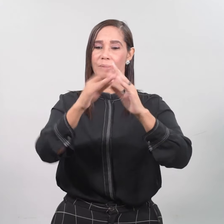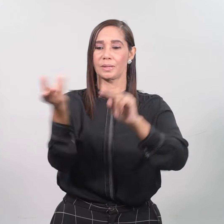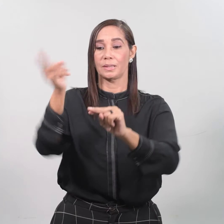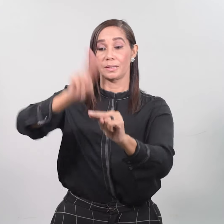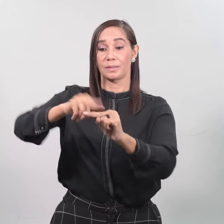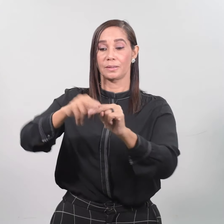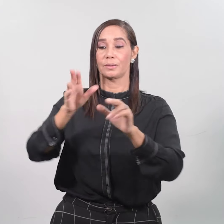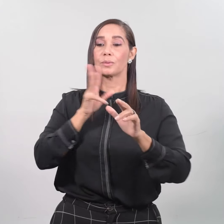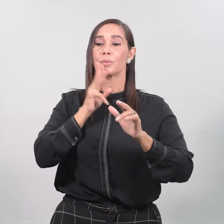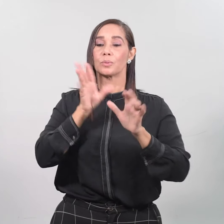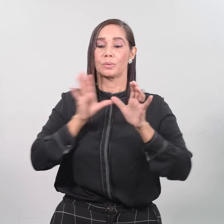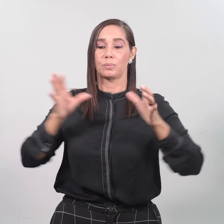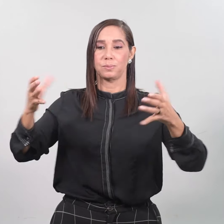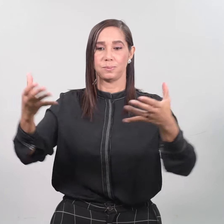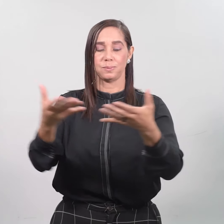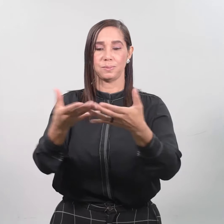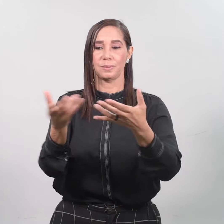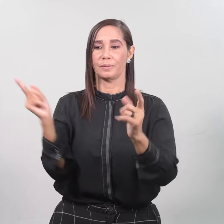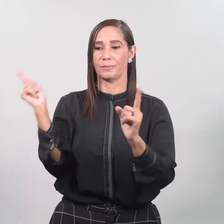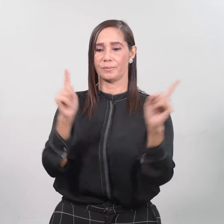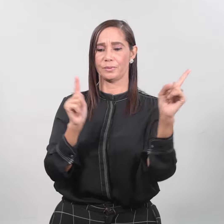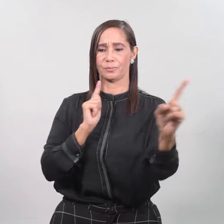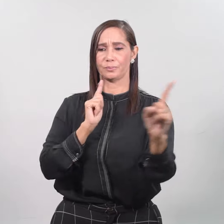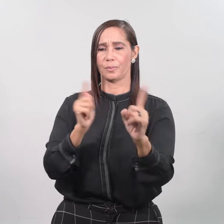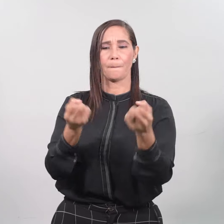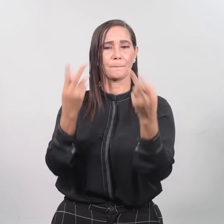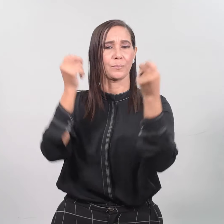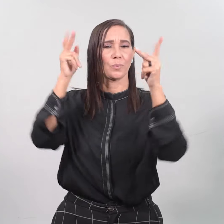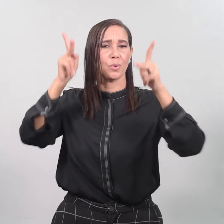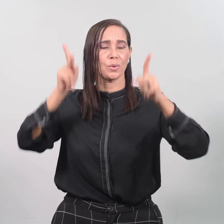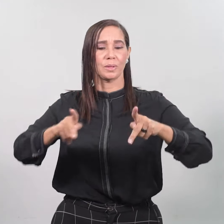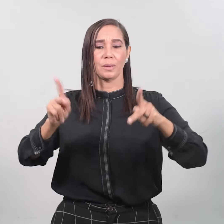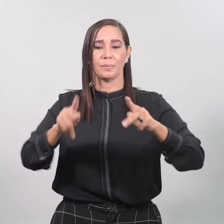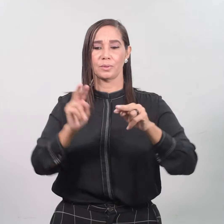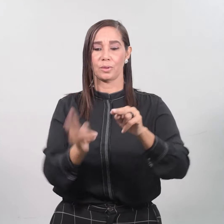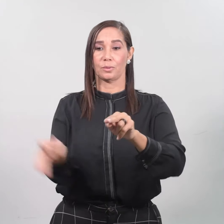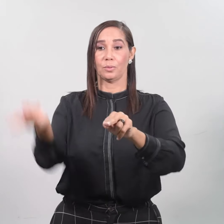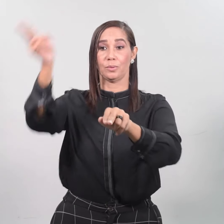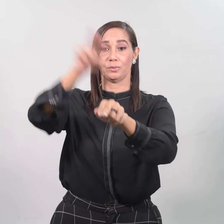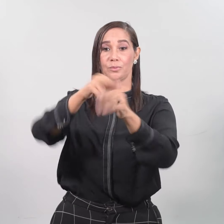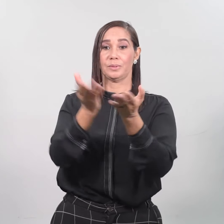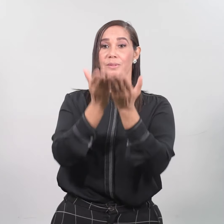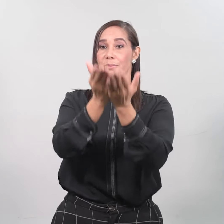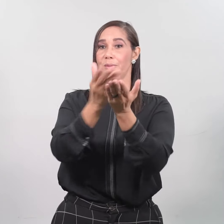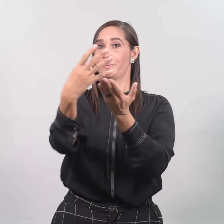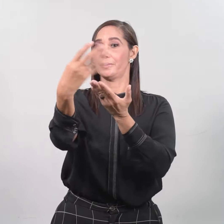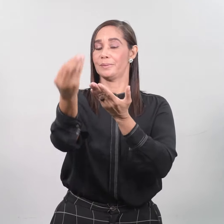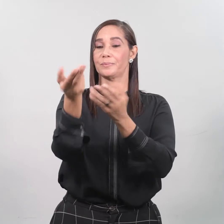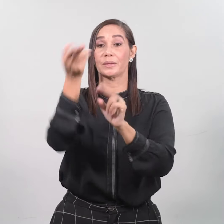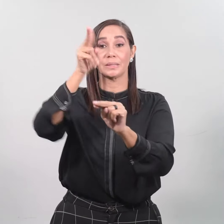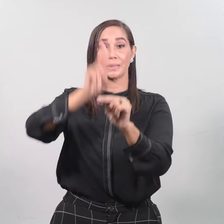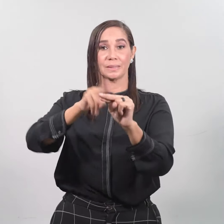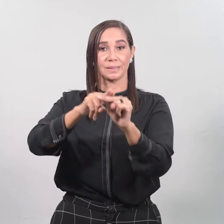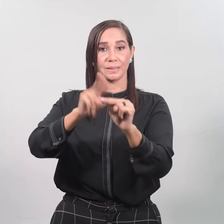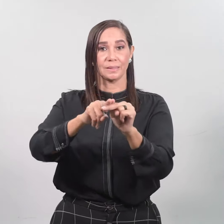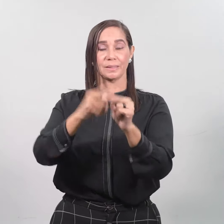lago, y acudió a él tanta gente que tuvo que subirse a una barca. Se sentó y la gente se